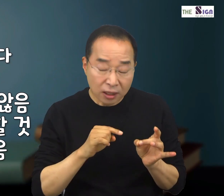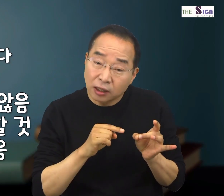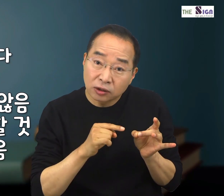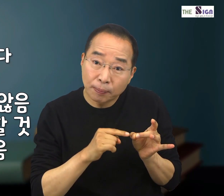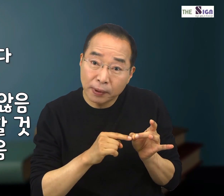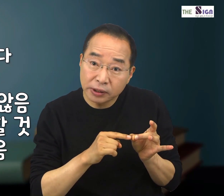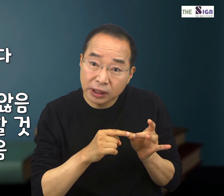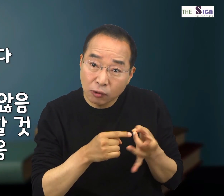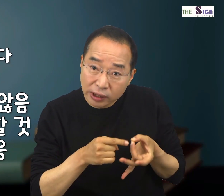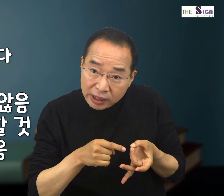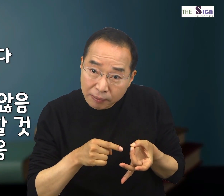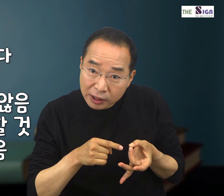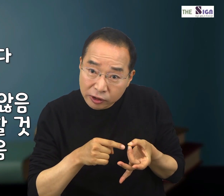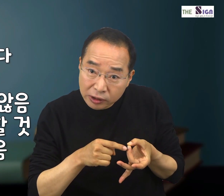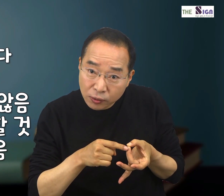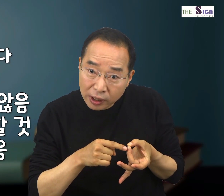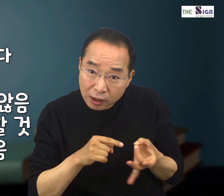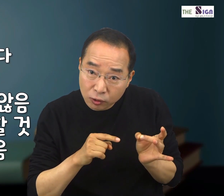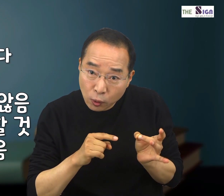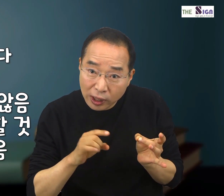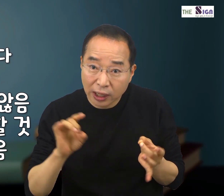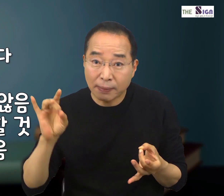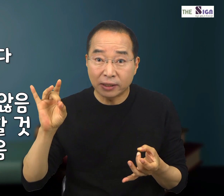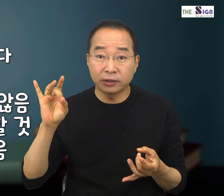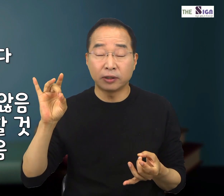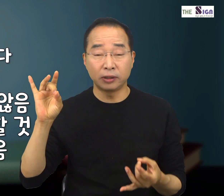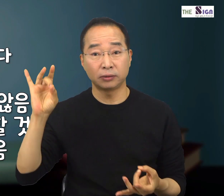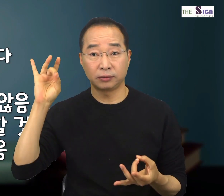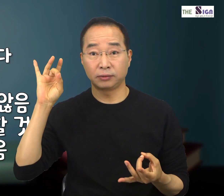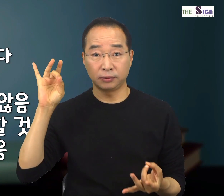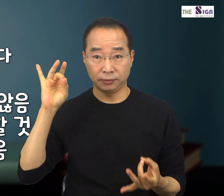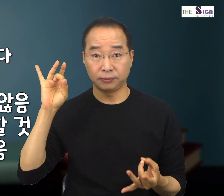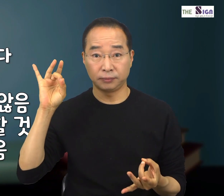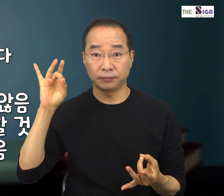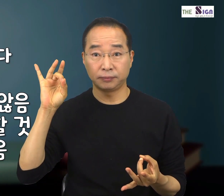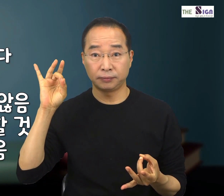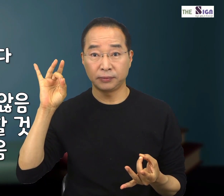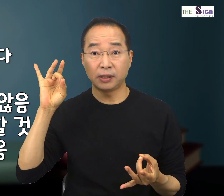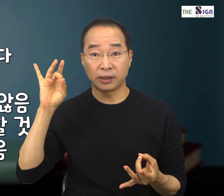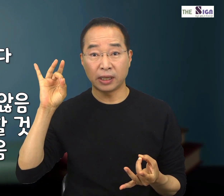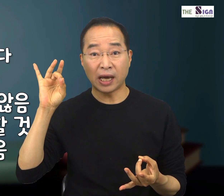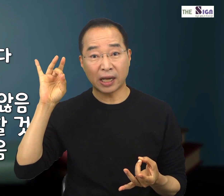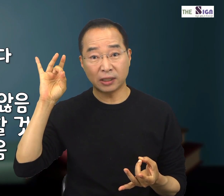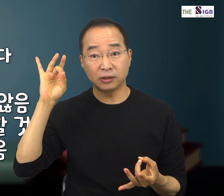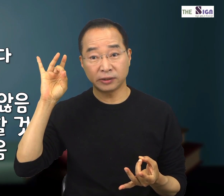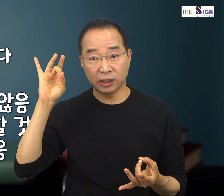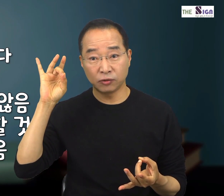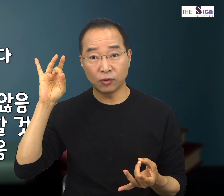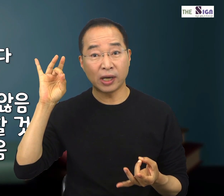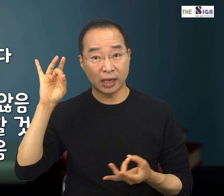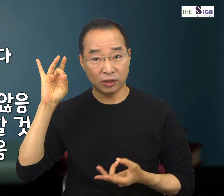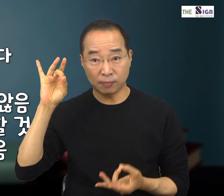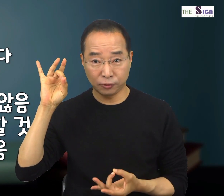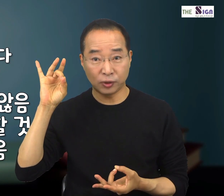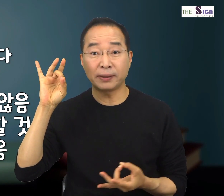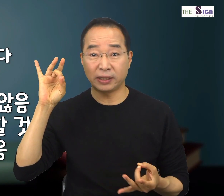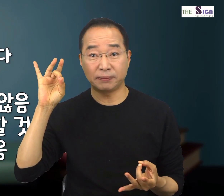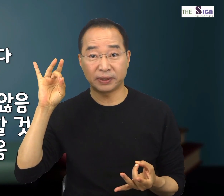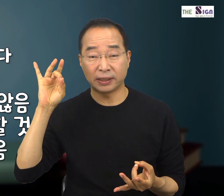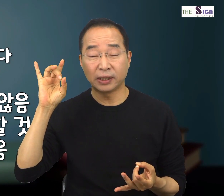첫 번째와 세 번째 손가락으로 동그랗게 만든 걸 이렇게 하나는 세우고 하나는 옆으로 하게 됩니다. 자,